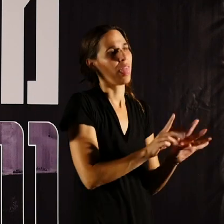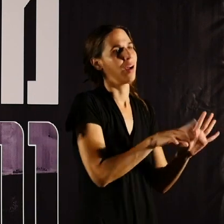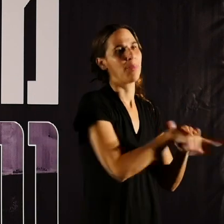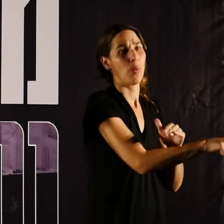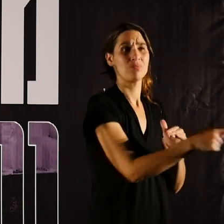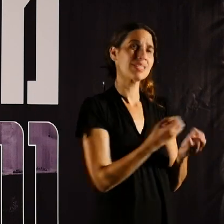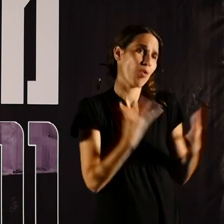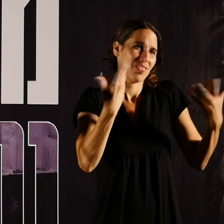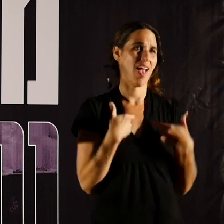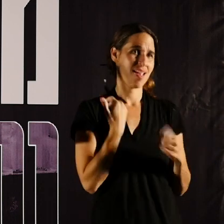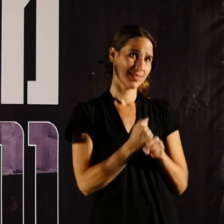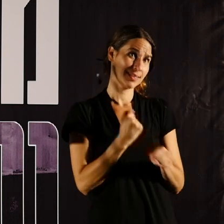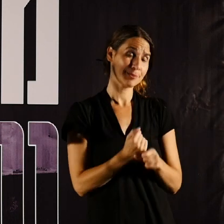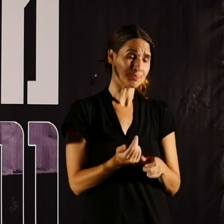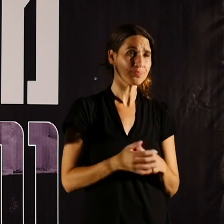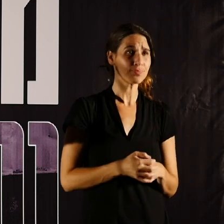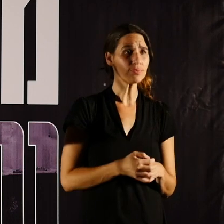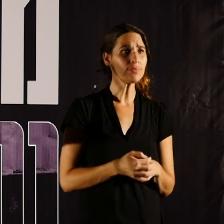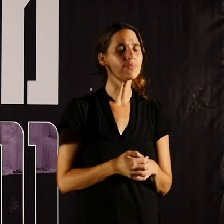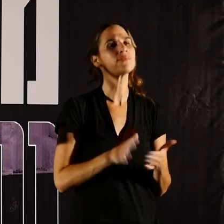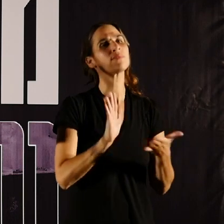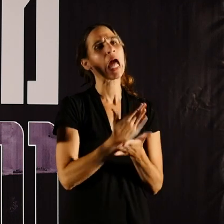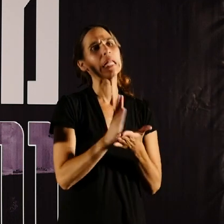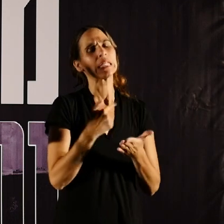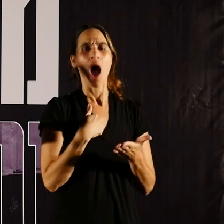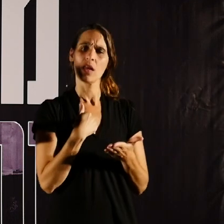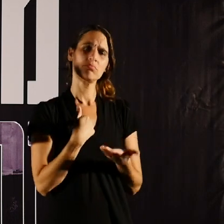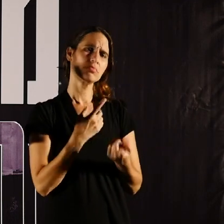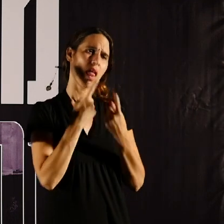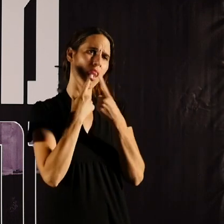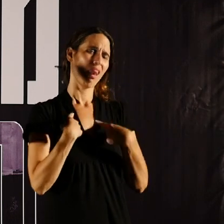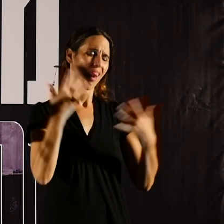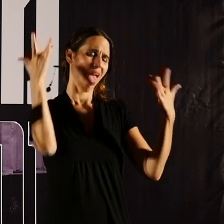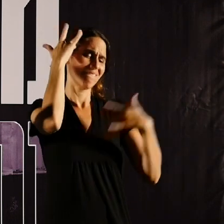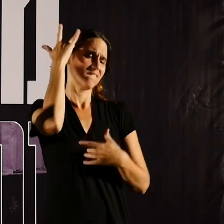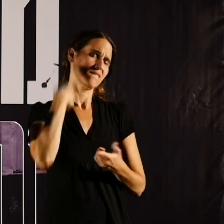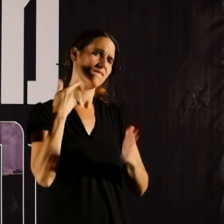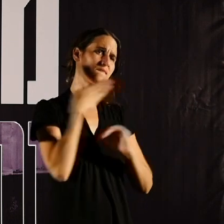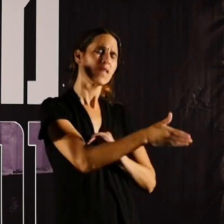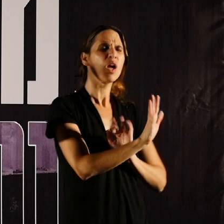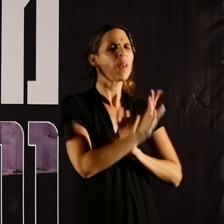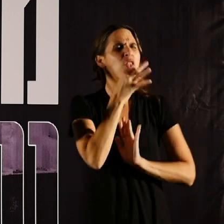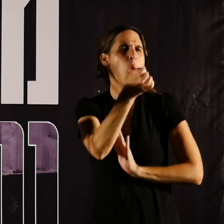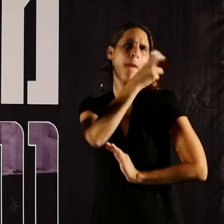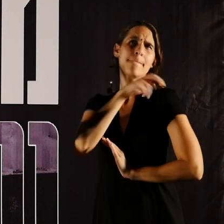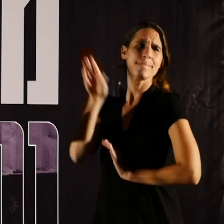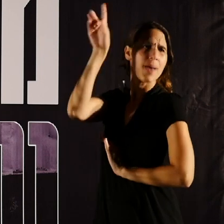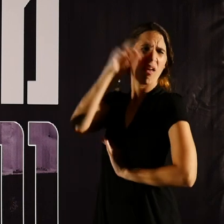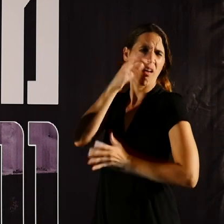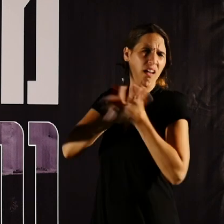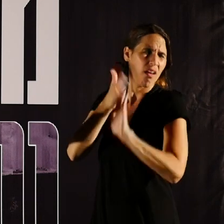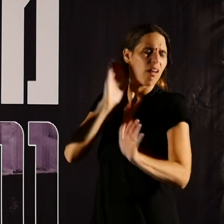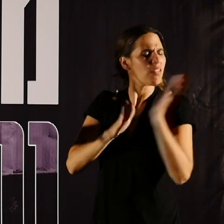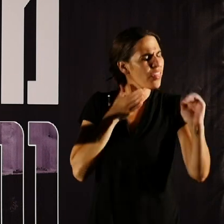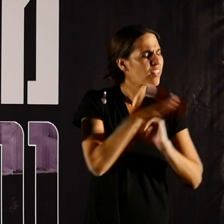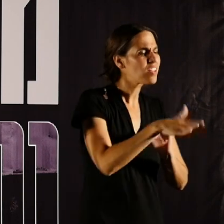זה בספונטניות החלטתי שאני נכנס על דעת עצמי בלי לשאול את המפ בלי לשאול אף אחד נכנס להם